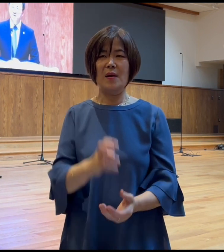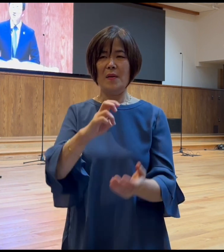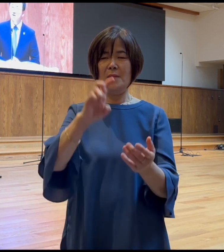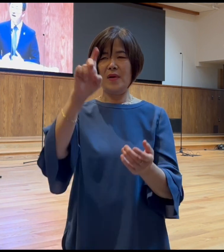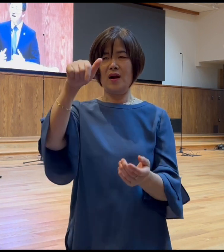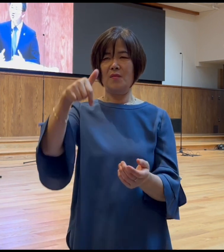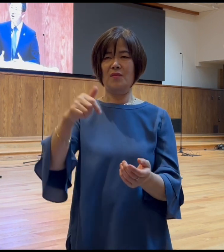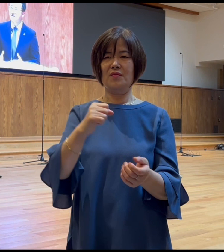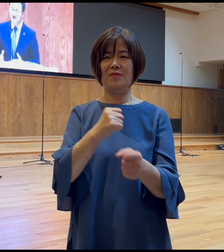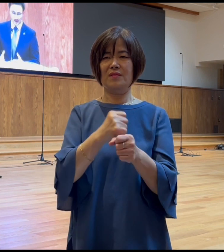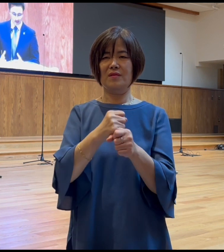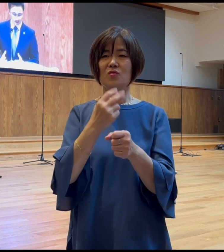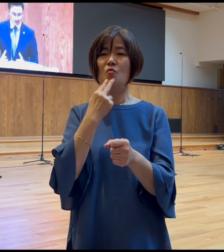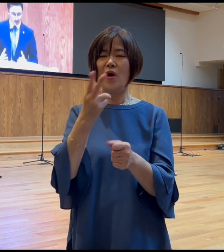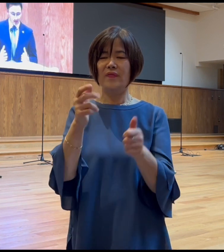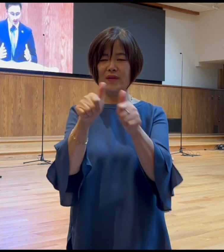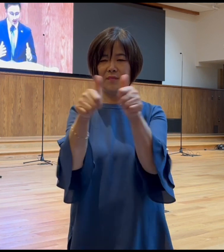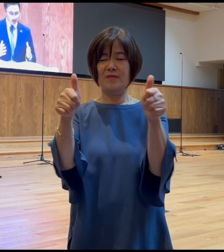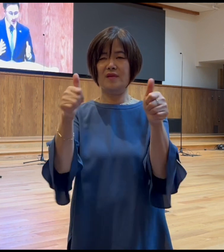마가복음의 저자 마가 요한은